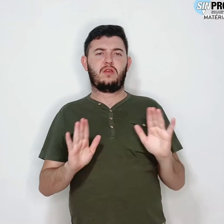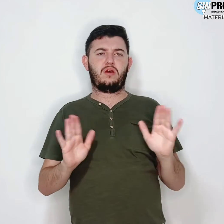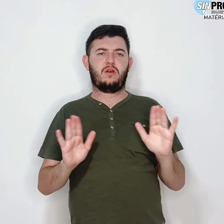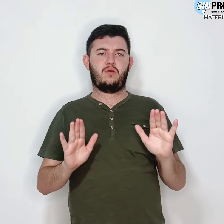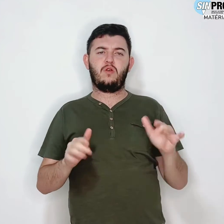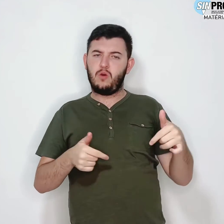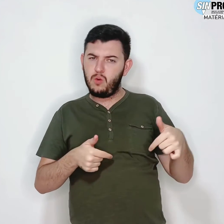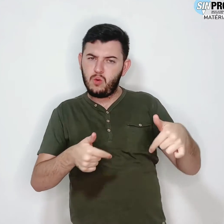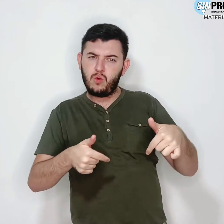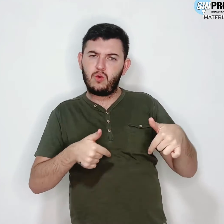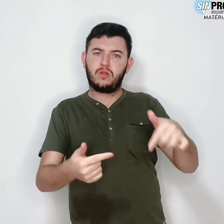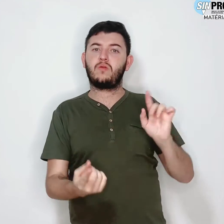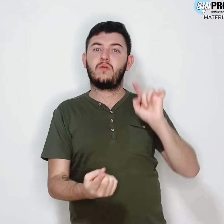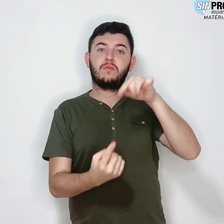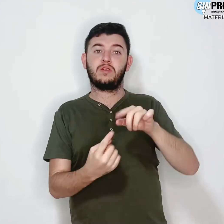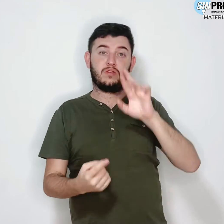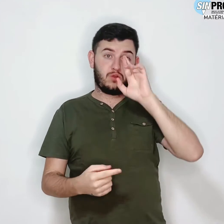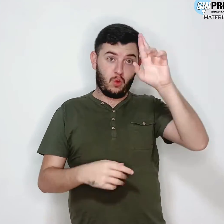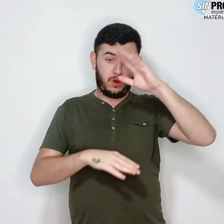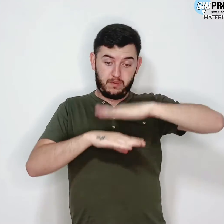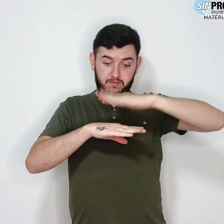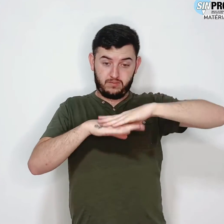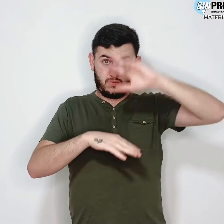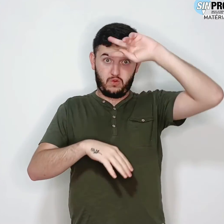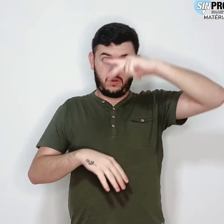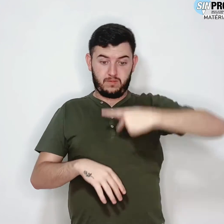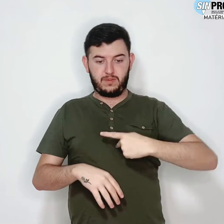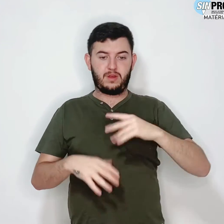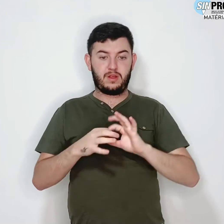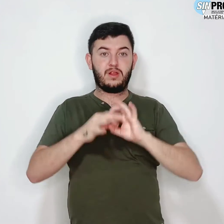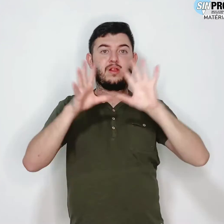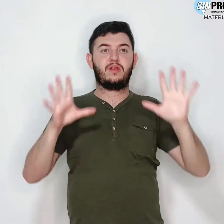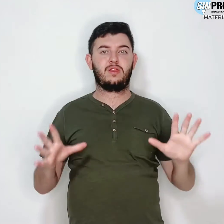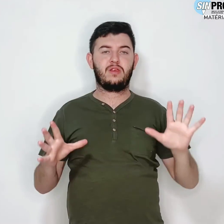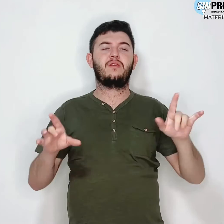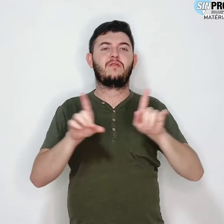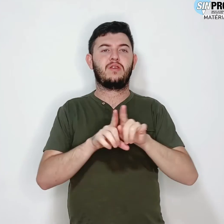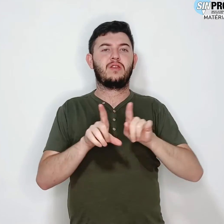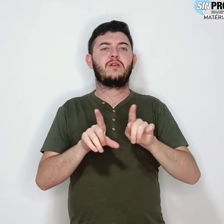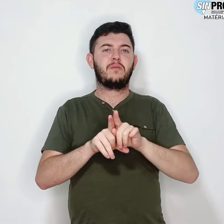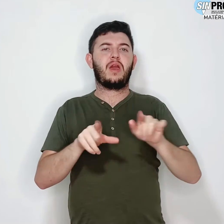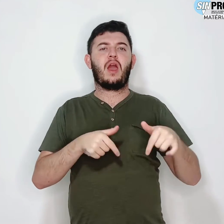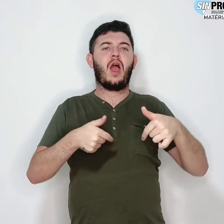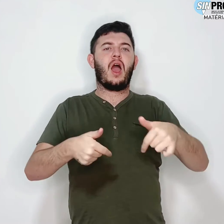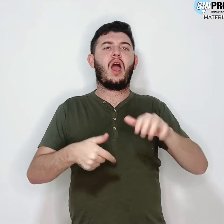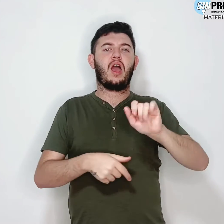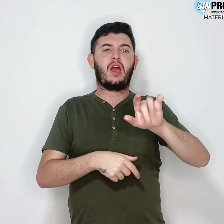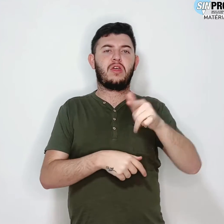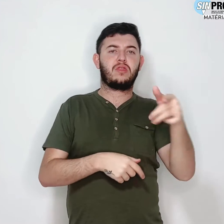e suas ações, pelo destino das cidades em que vivem e criam seus filhos,